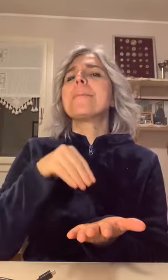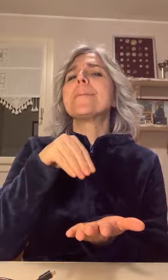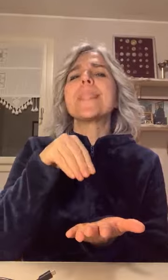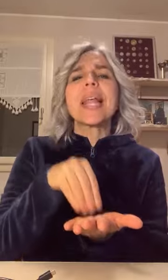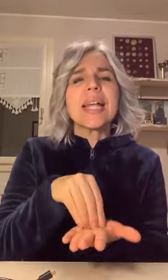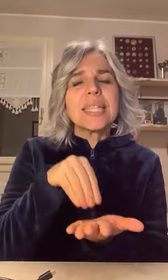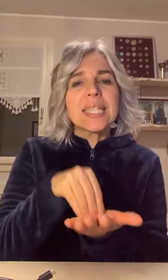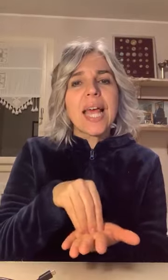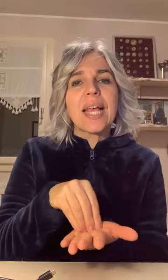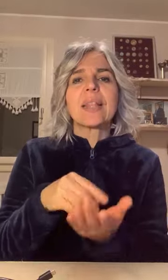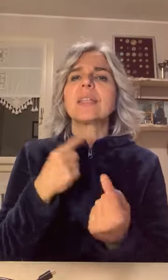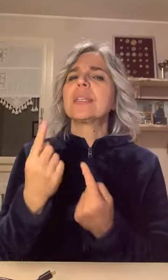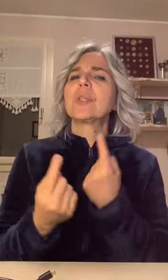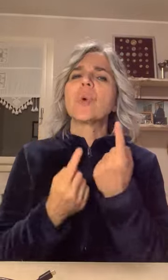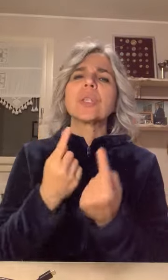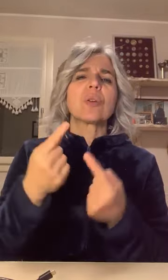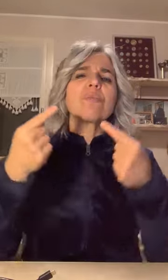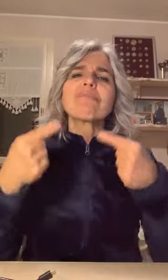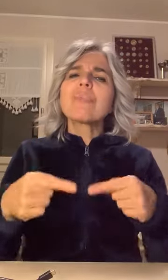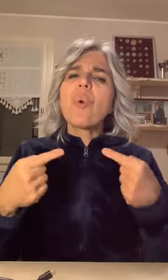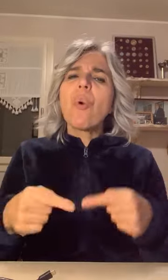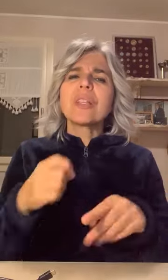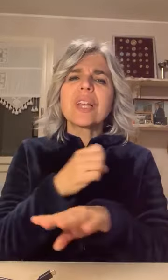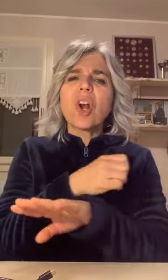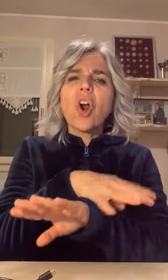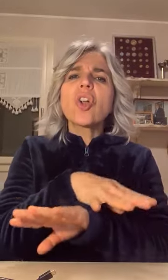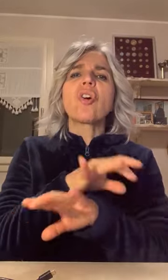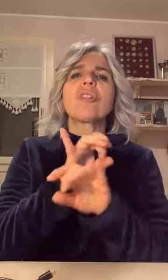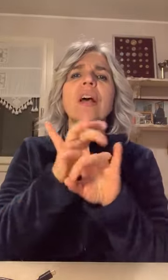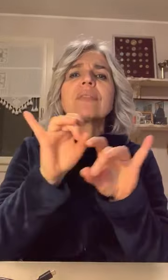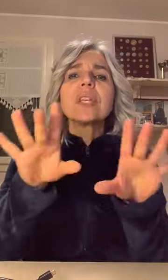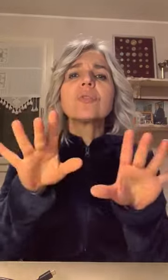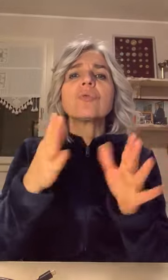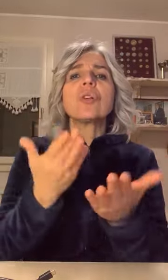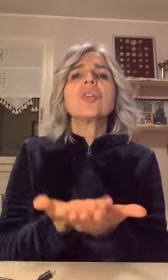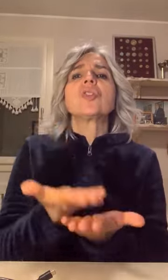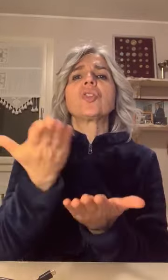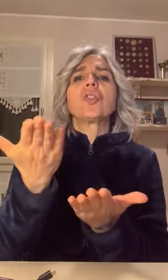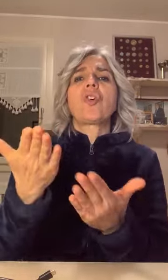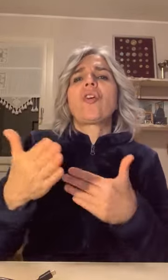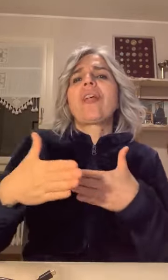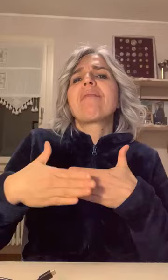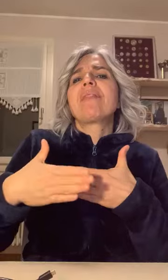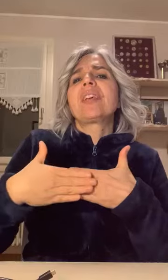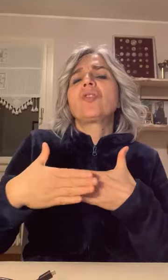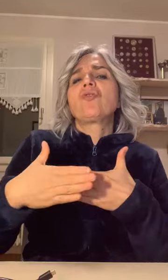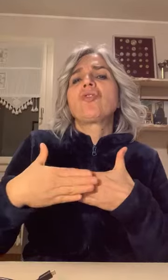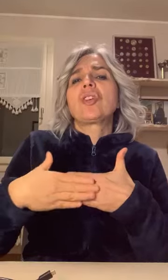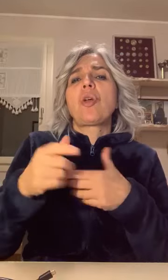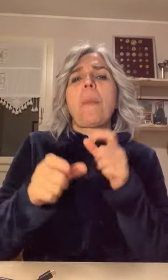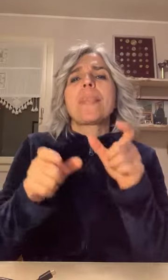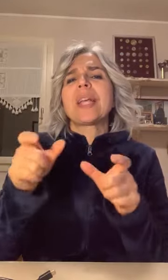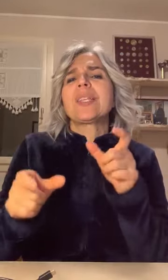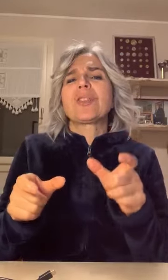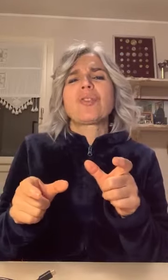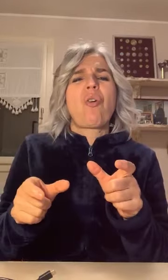questa situazione il Signore è vicino a quanti stanno vivendo una situazione difficile. Sono certo che il Signore è vicino anche a quanti sono